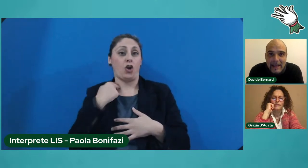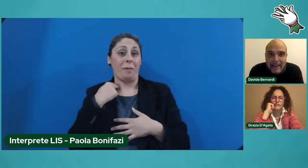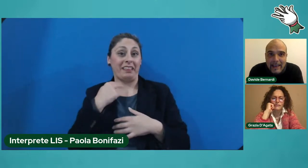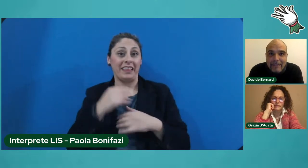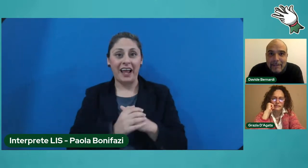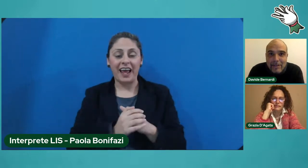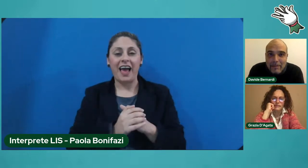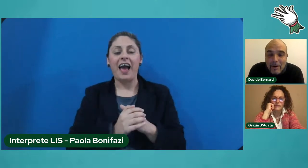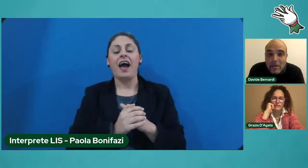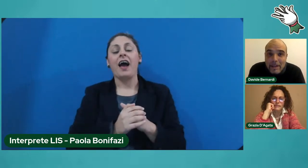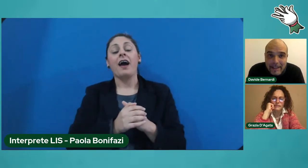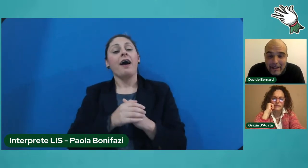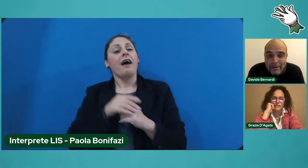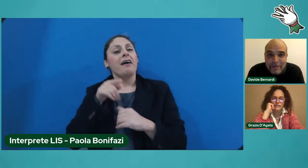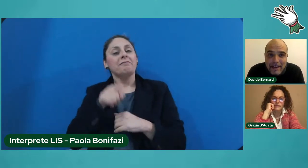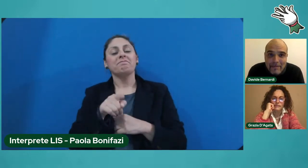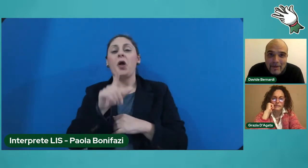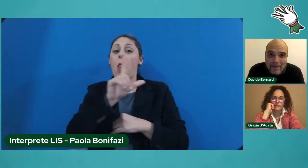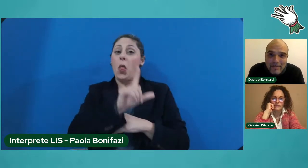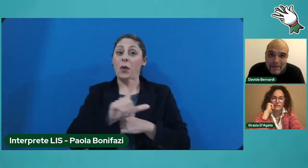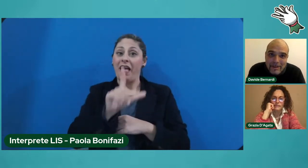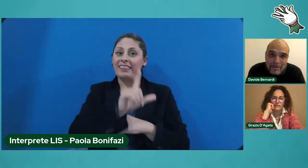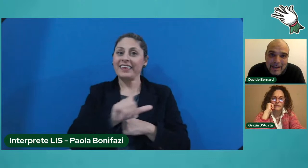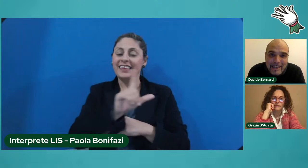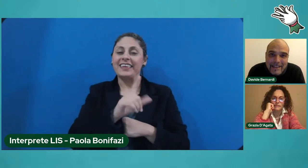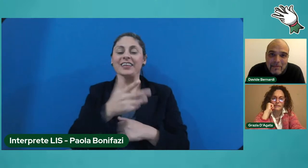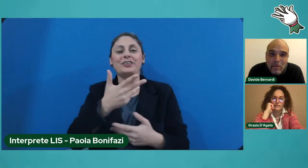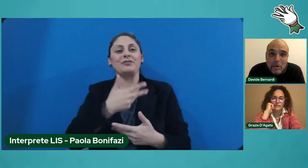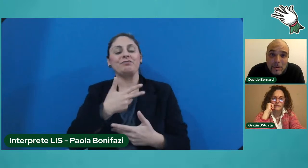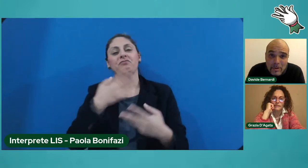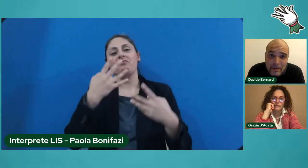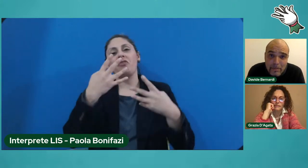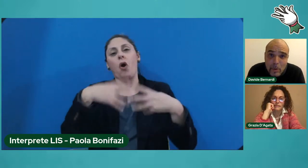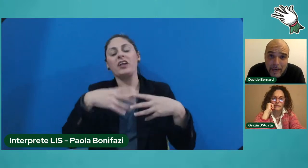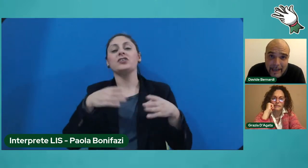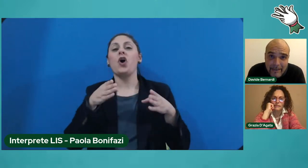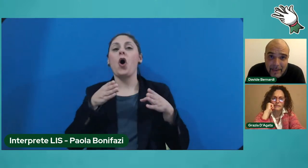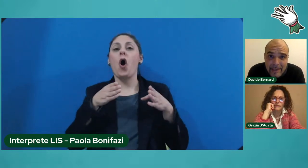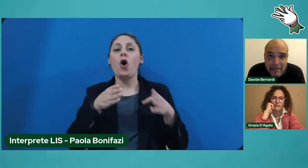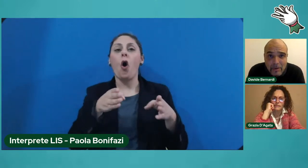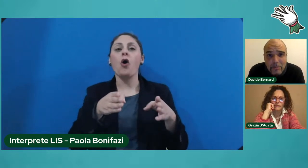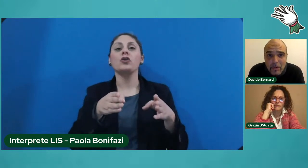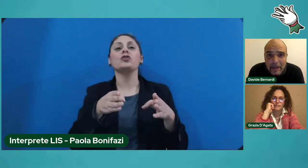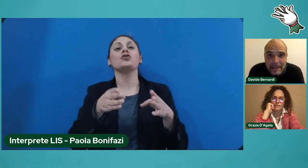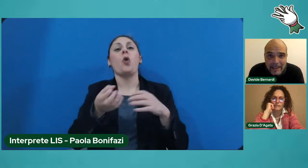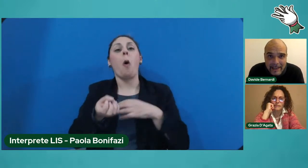E lì facciamo il lunedì, organizziamo un corso di bowling. Andiamo ad un bowling che è